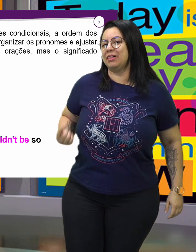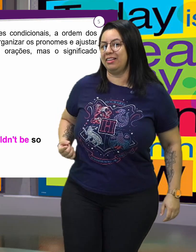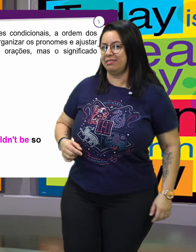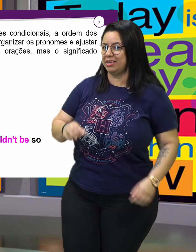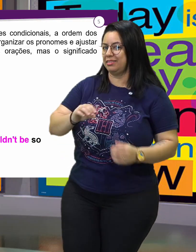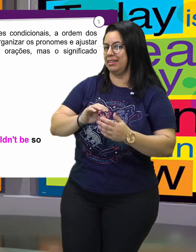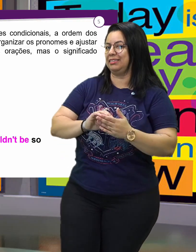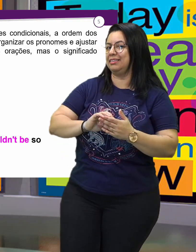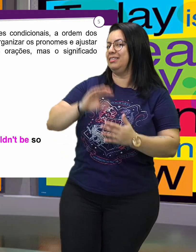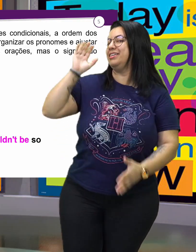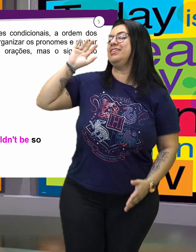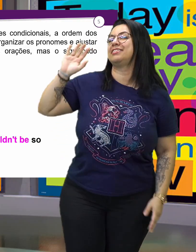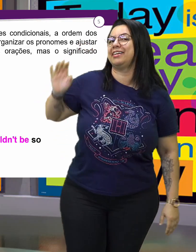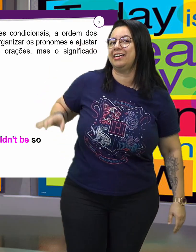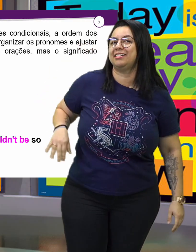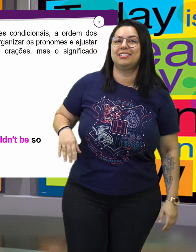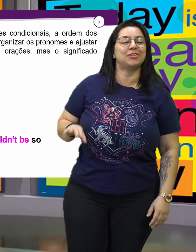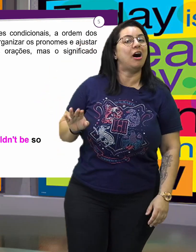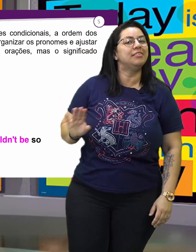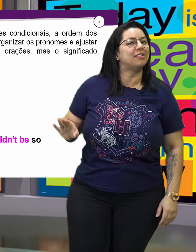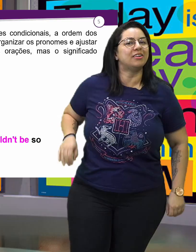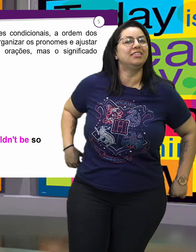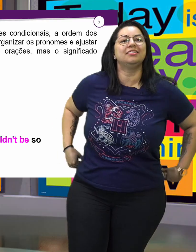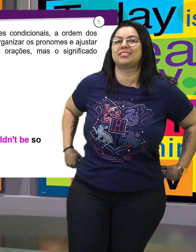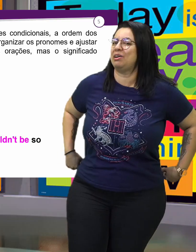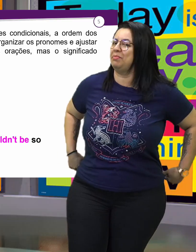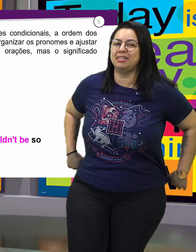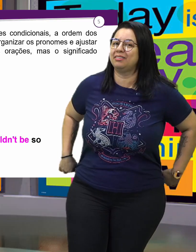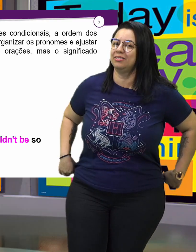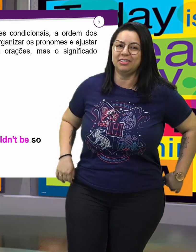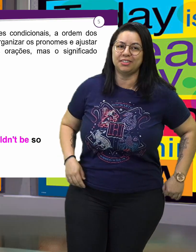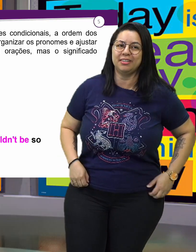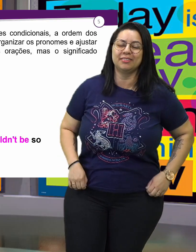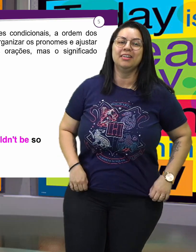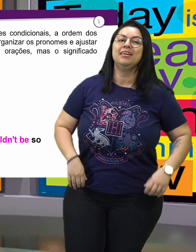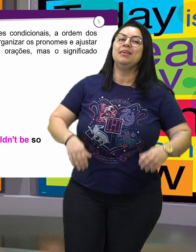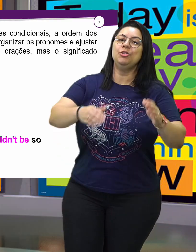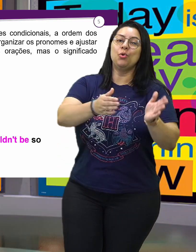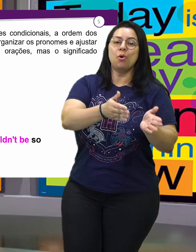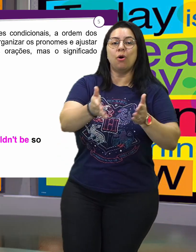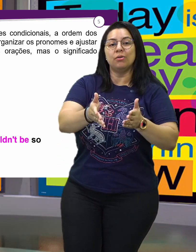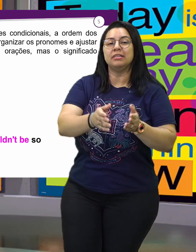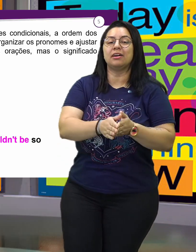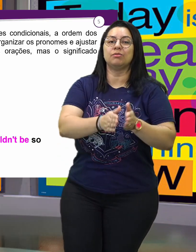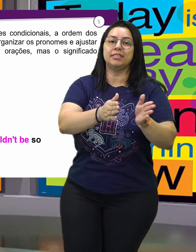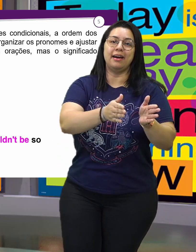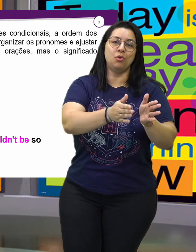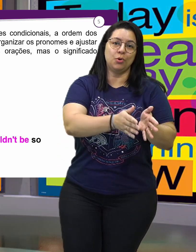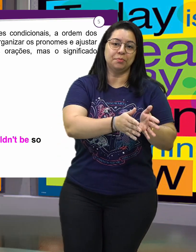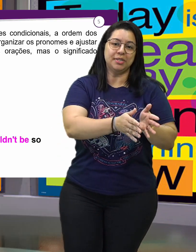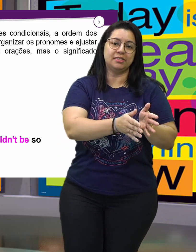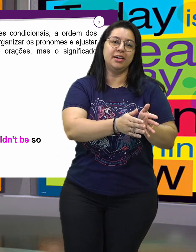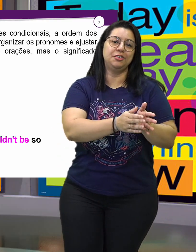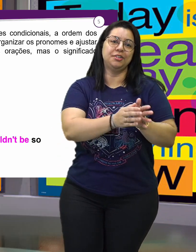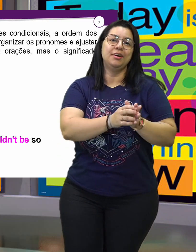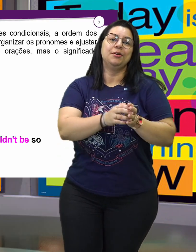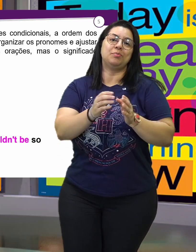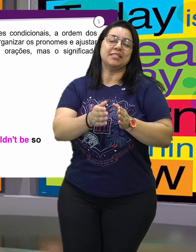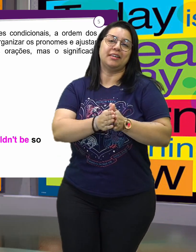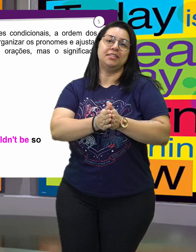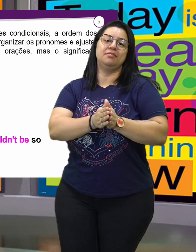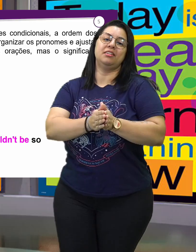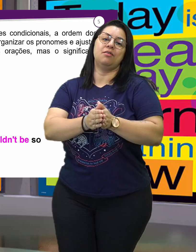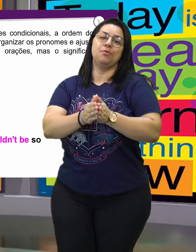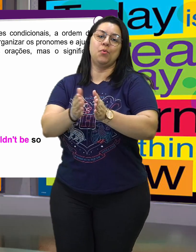irregular. Lembra que tem aquela lista que a gente só decorando, só aprendendo, não tem jeito. do go. Então, se é go no presente,